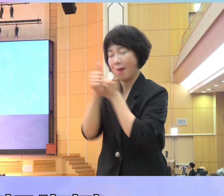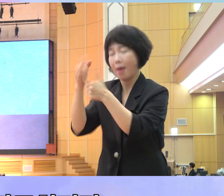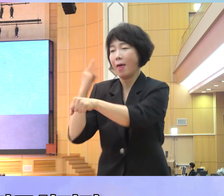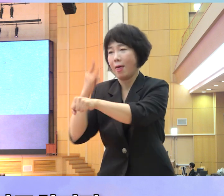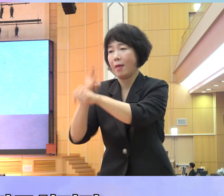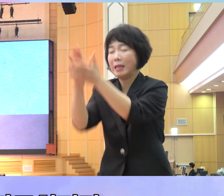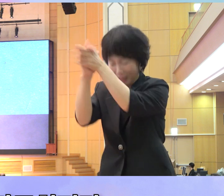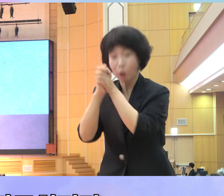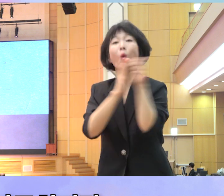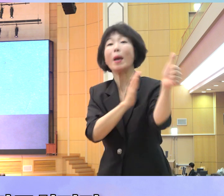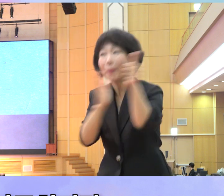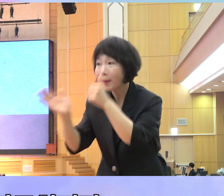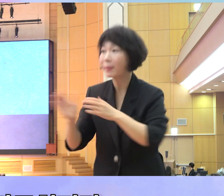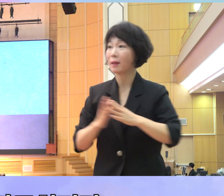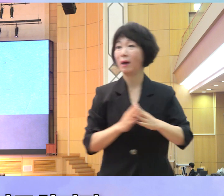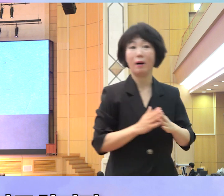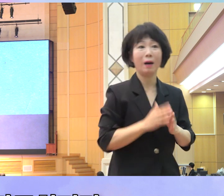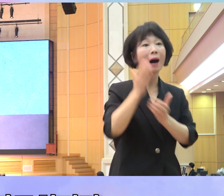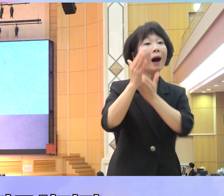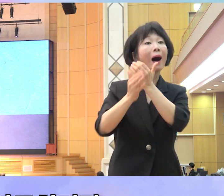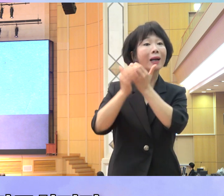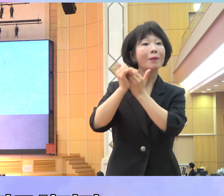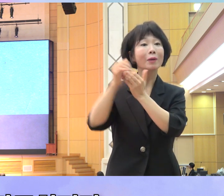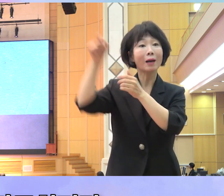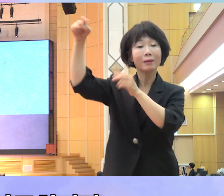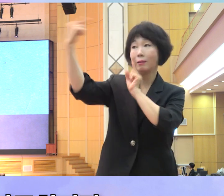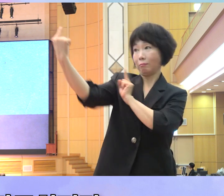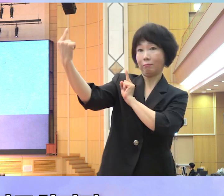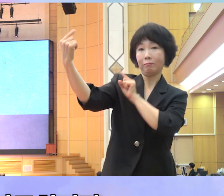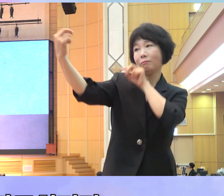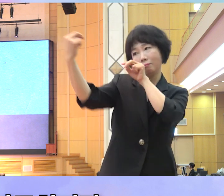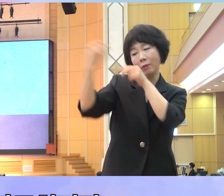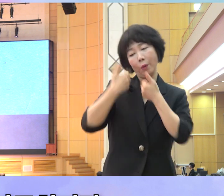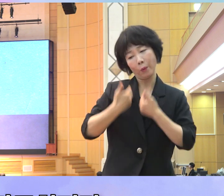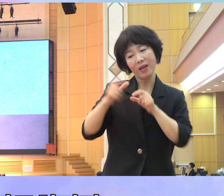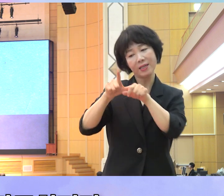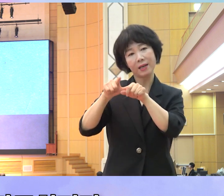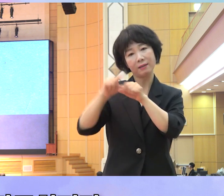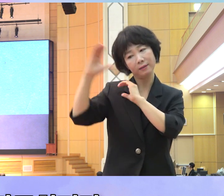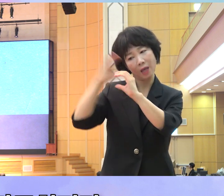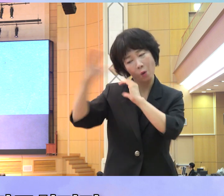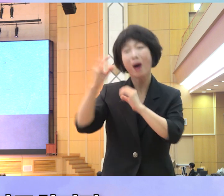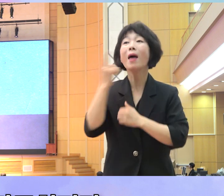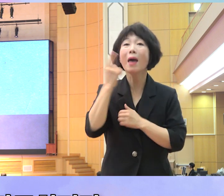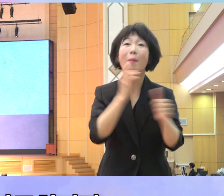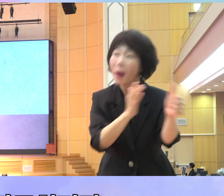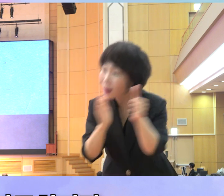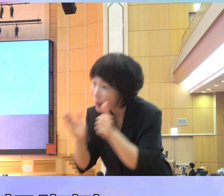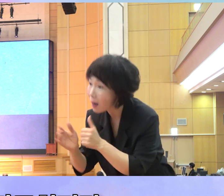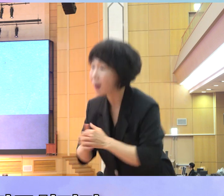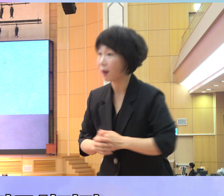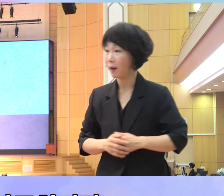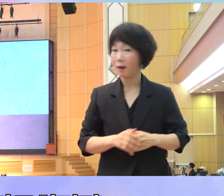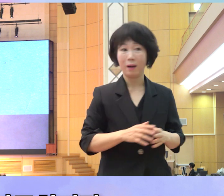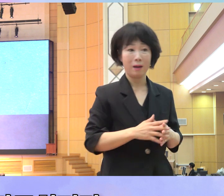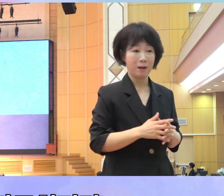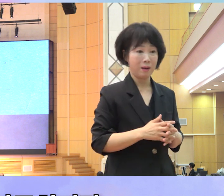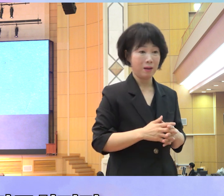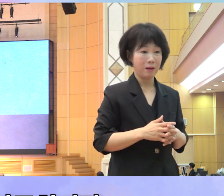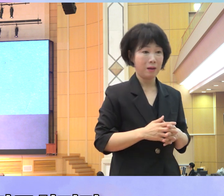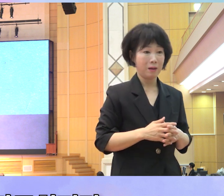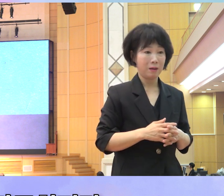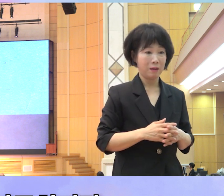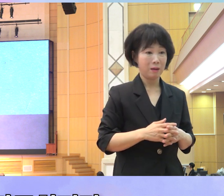가겠습니다. 그렇게 하나님과 고요한 시간을 가져야 돼요. 고요한 시간. 제가 캠프 같은 거 이렇게 할 때